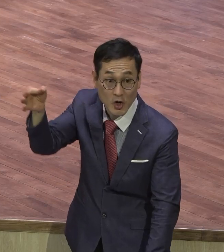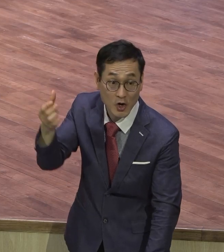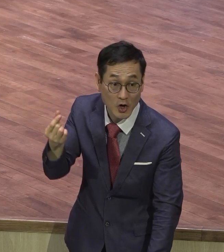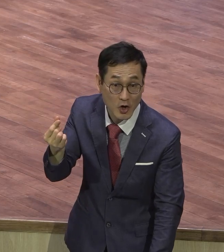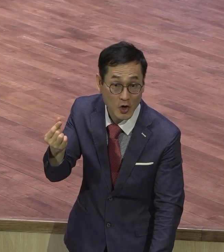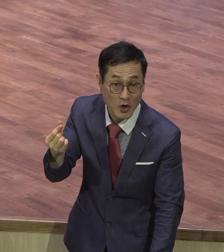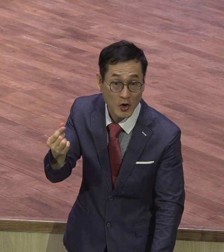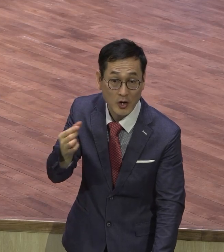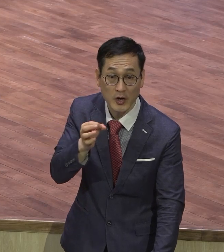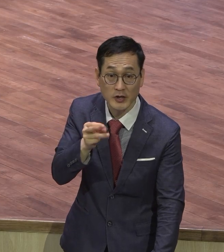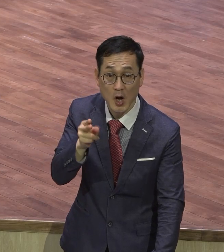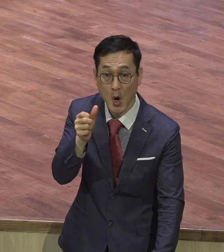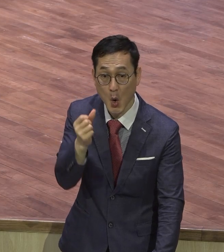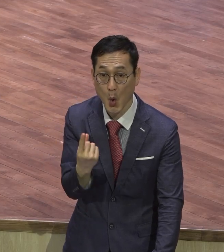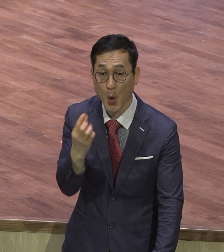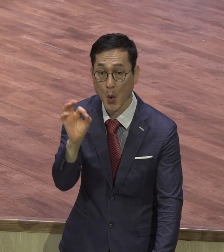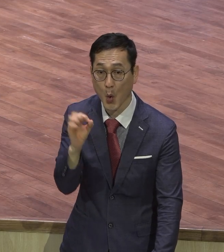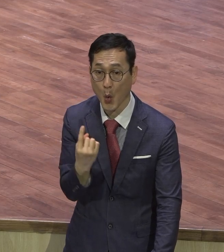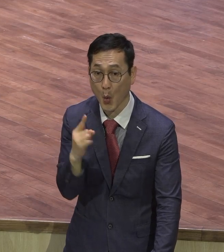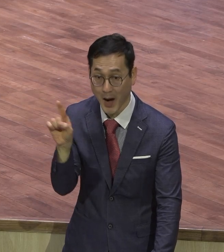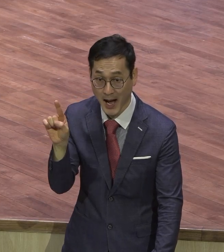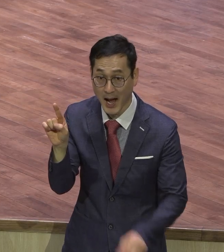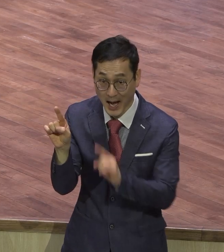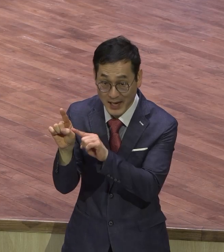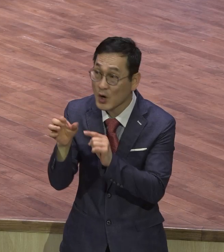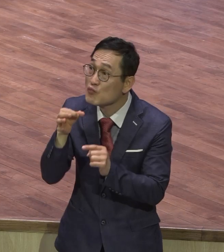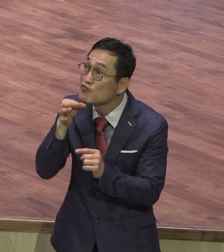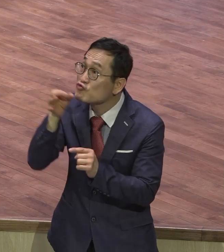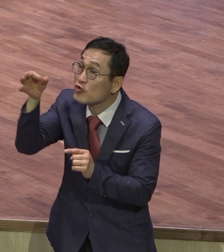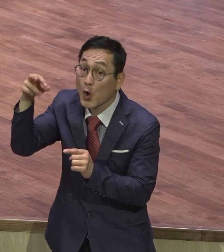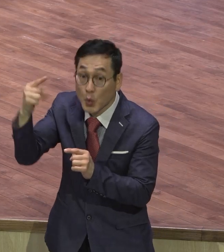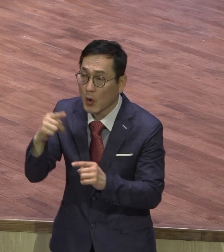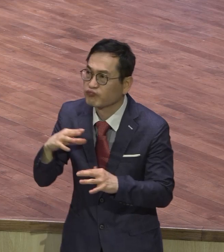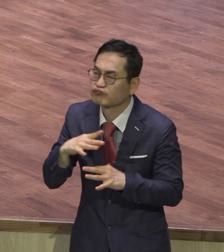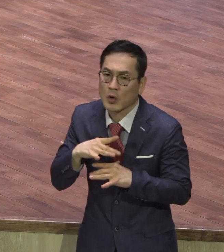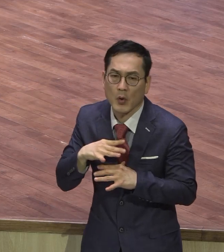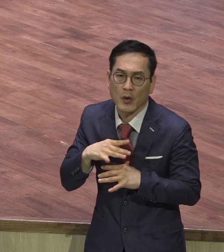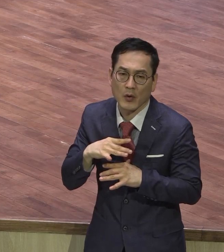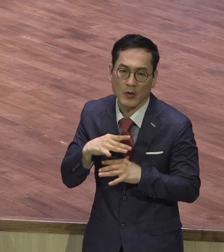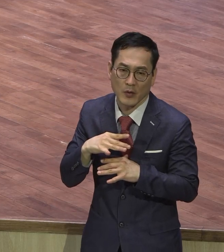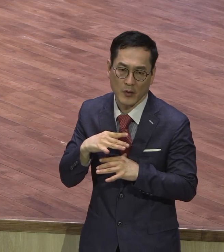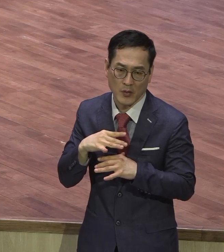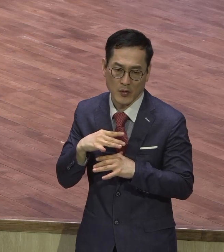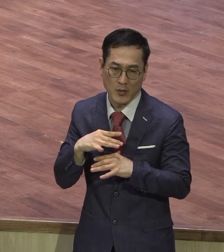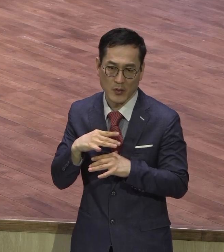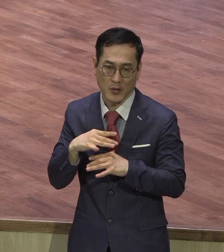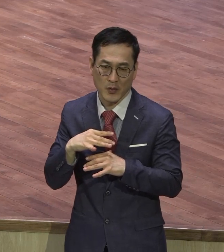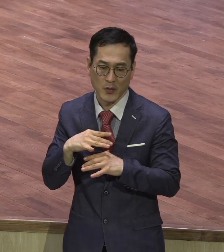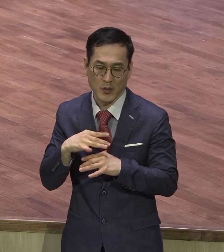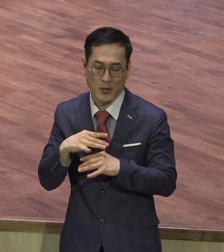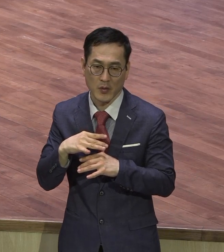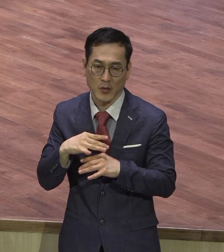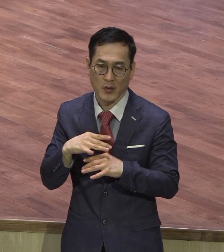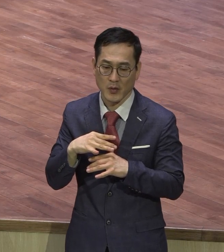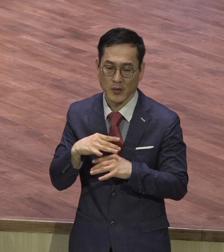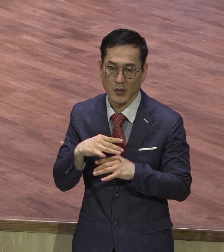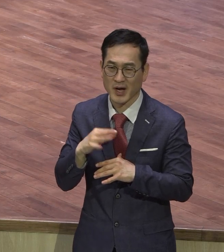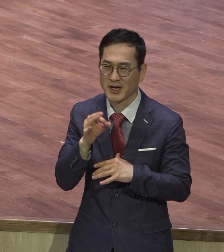여호와라는 이름 자체를 부르는 걸 두려워해서 여호와라고 하는 부분이 불려야 될 때는 못